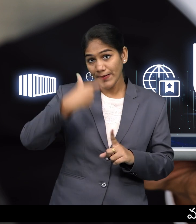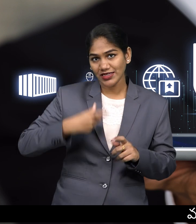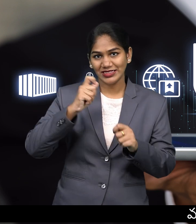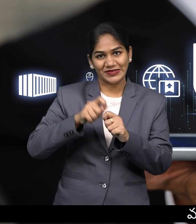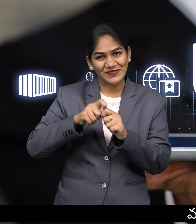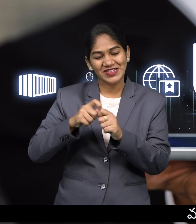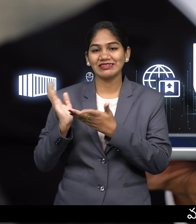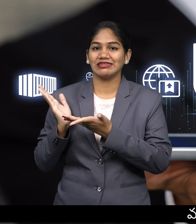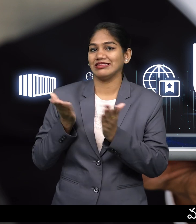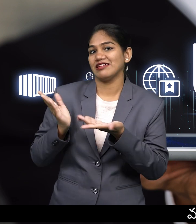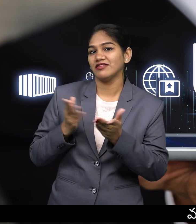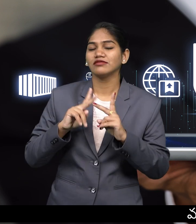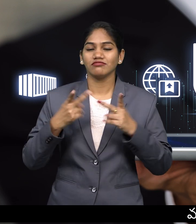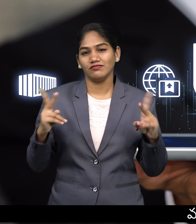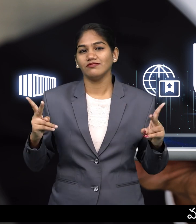వ్యక్తిగత సేవలు,